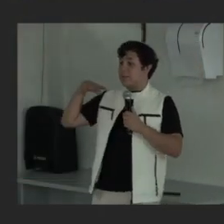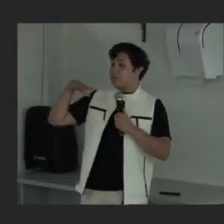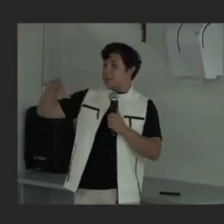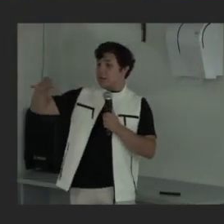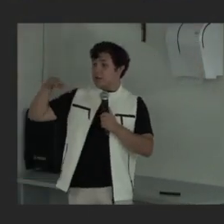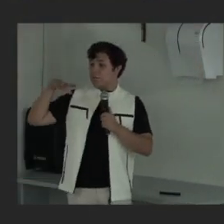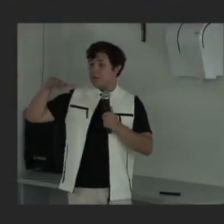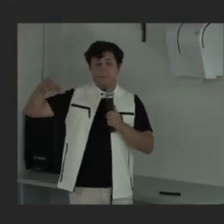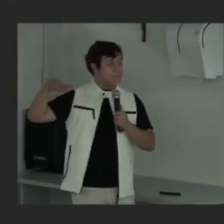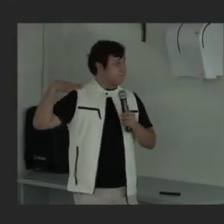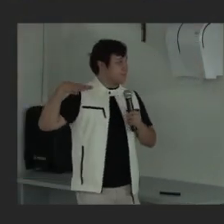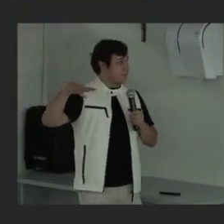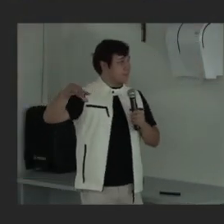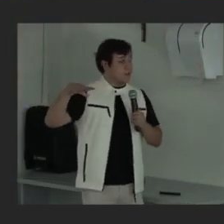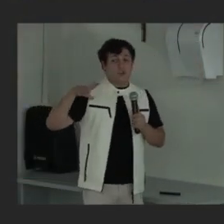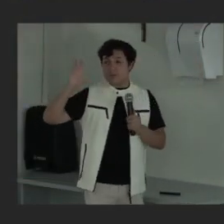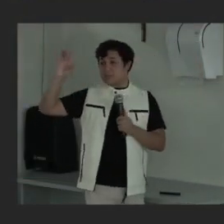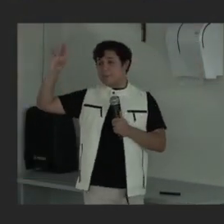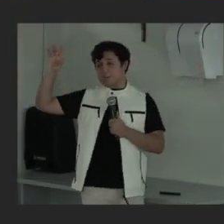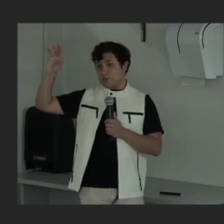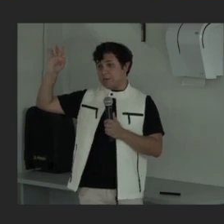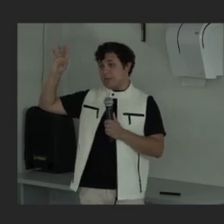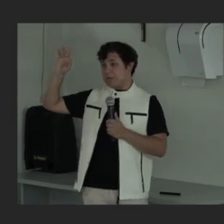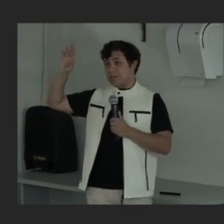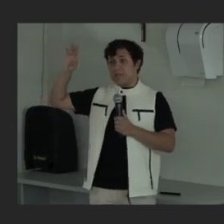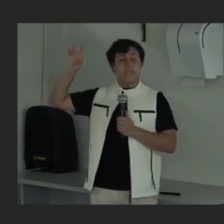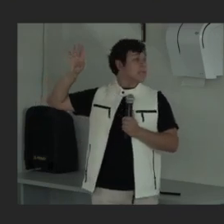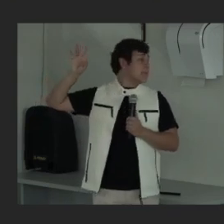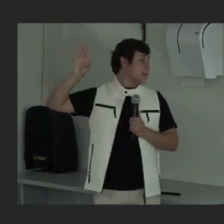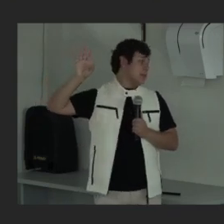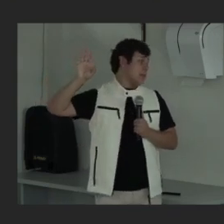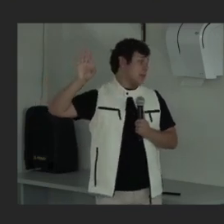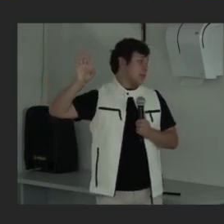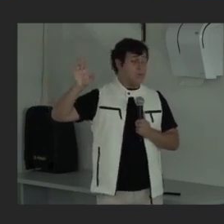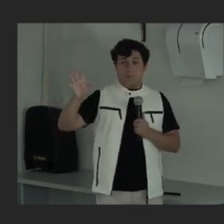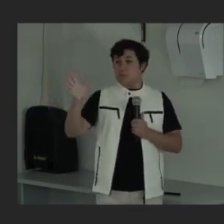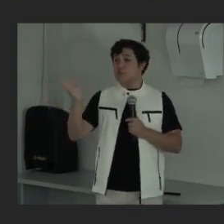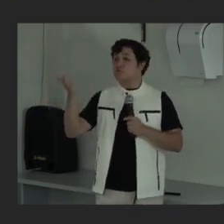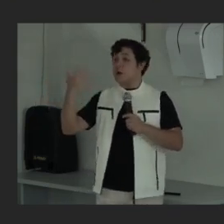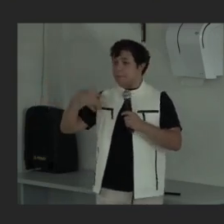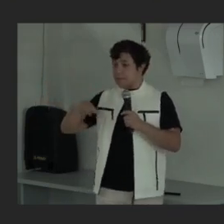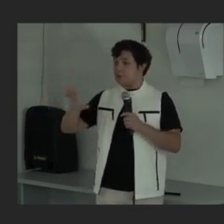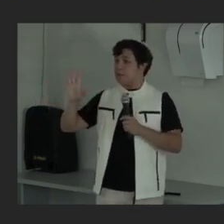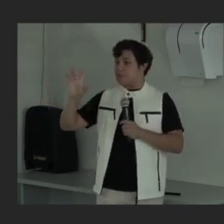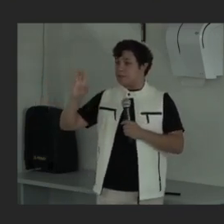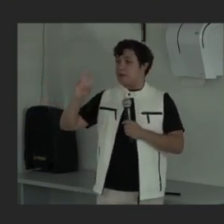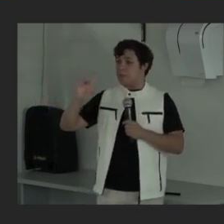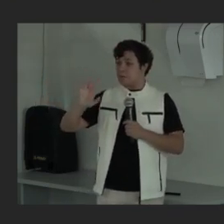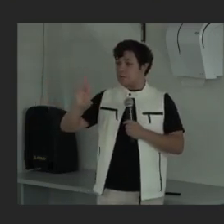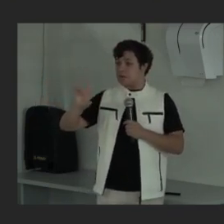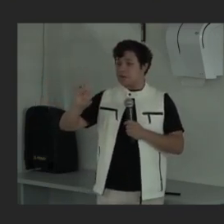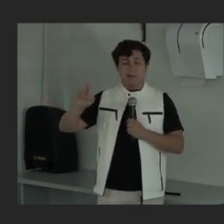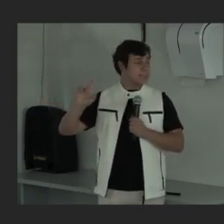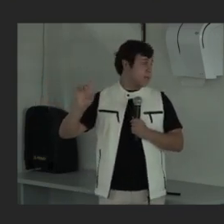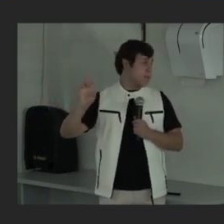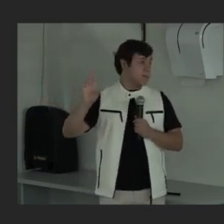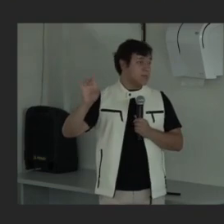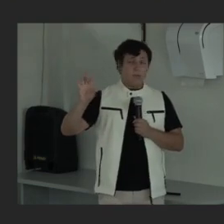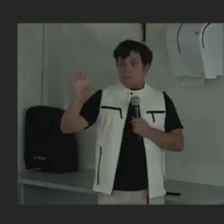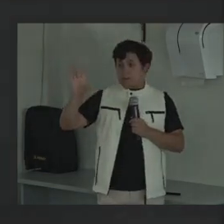altura del hombro, con nuestra mano dominante. Movimientos suaves, obviamente al momento de hacer las señas. Vemos,